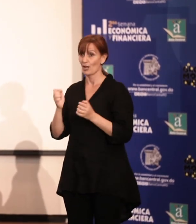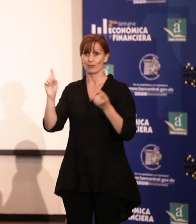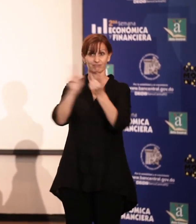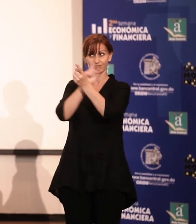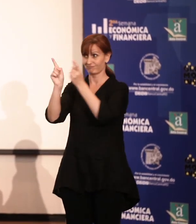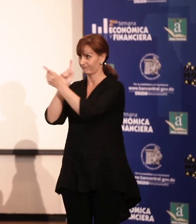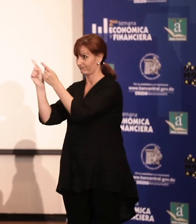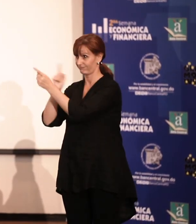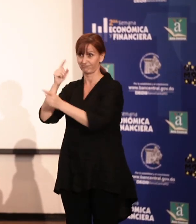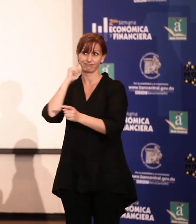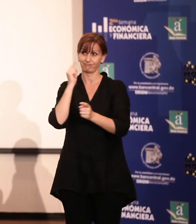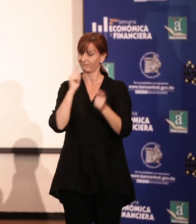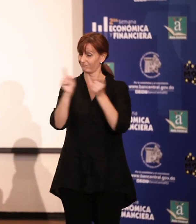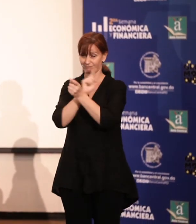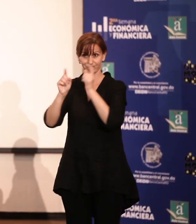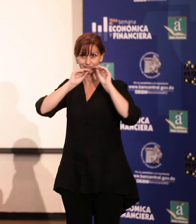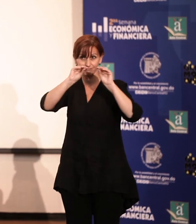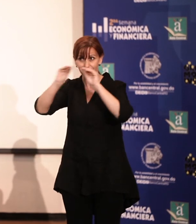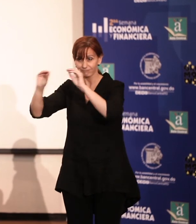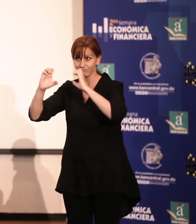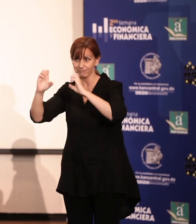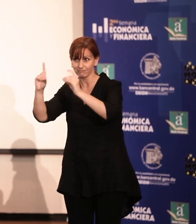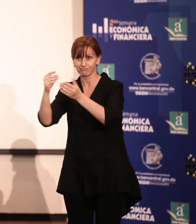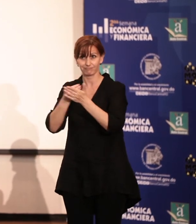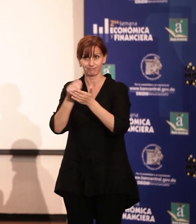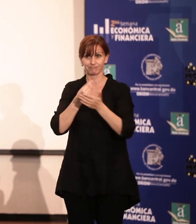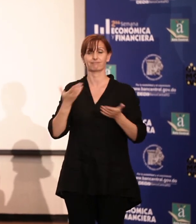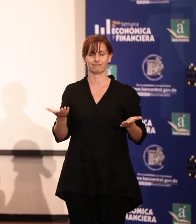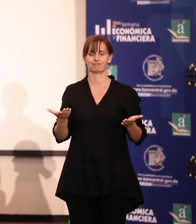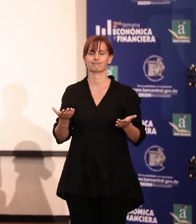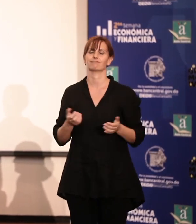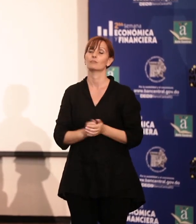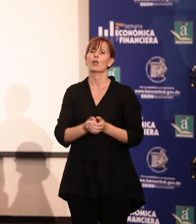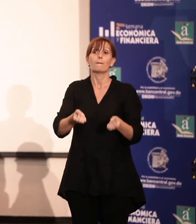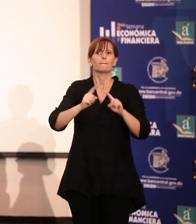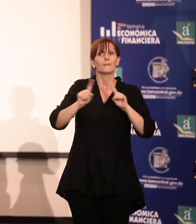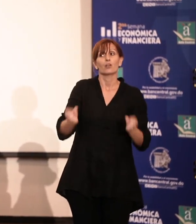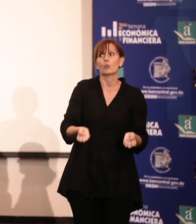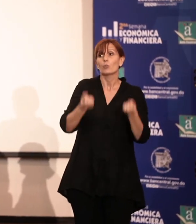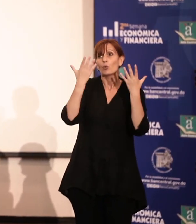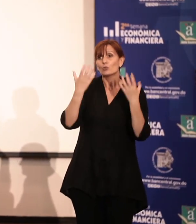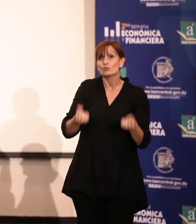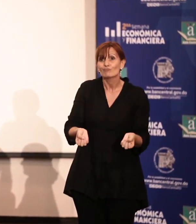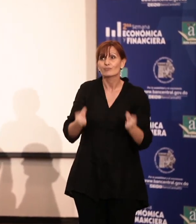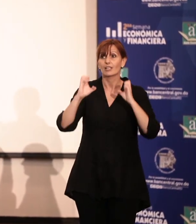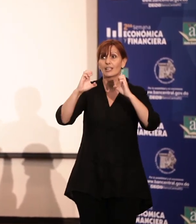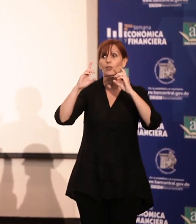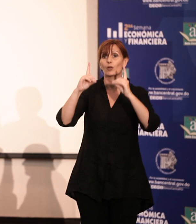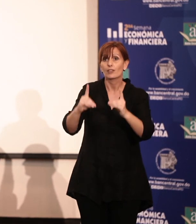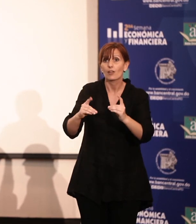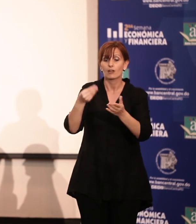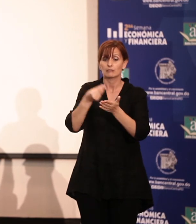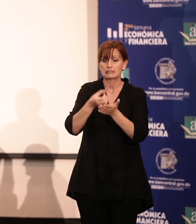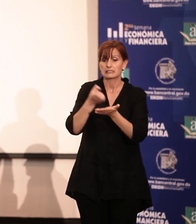impartir esta misma sabiduría y enseñanza hay muchos que la educación financiera no le